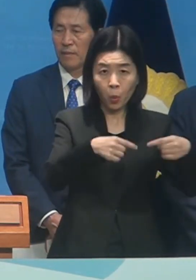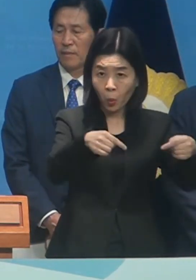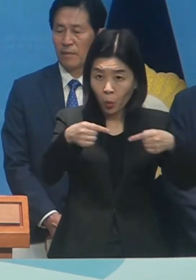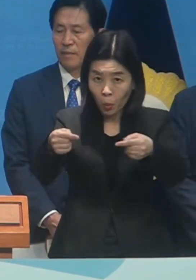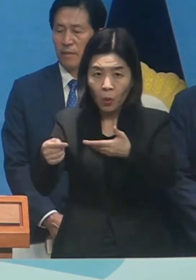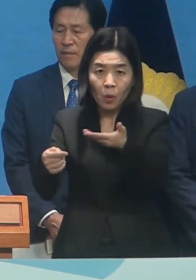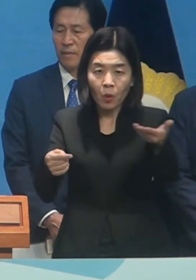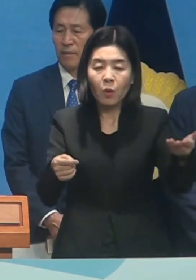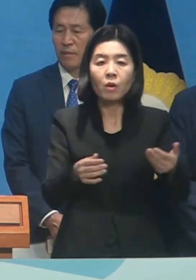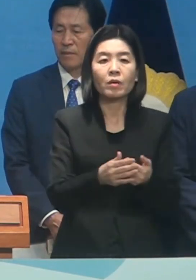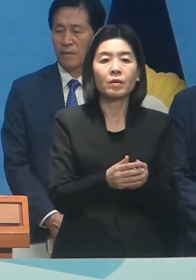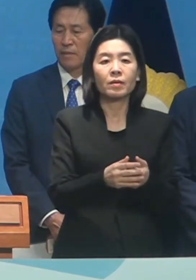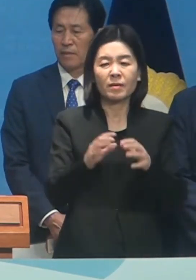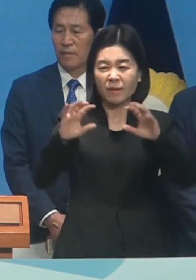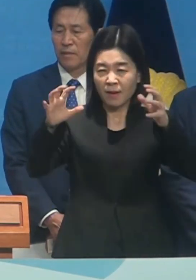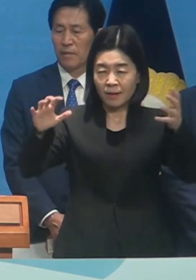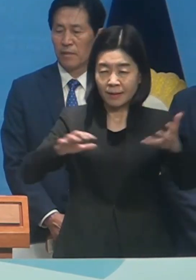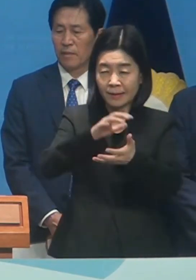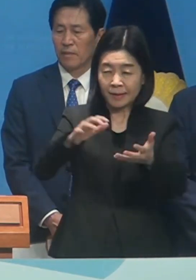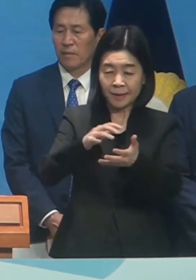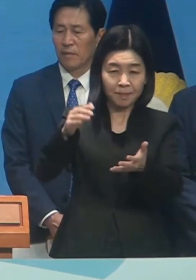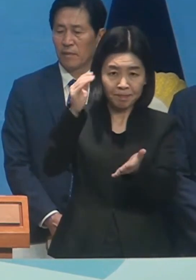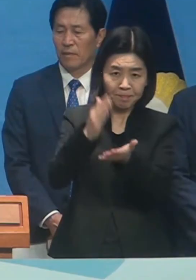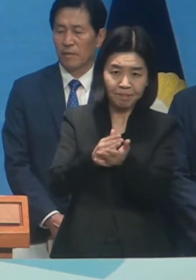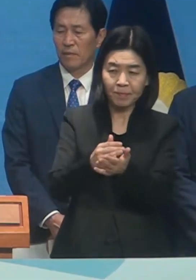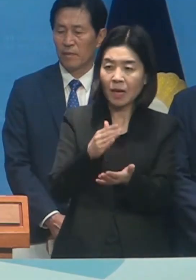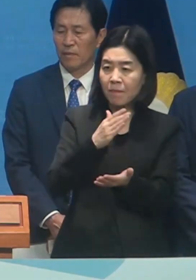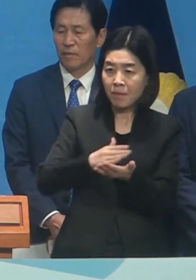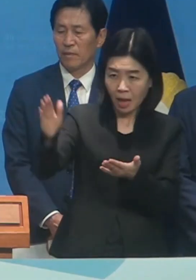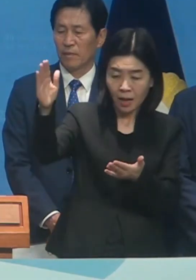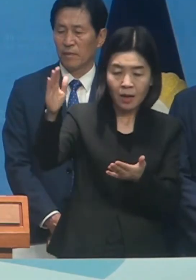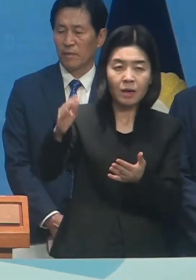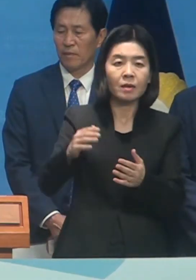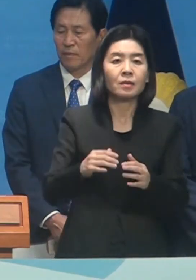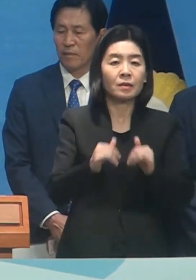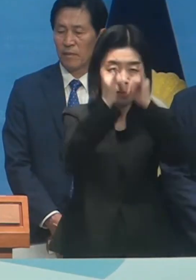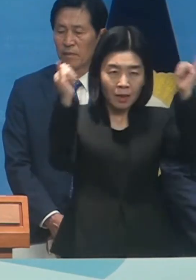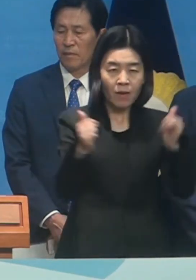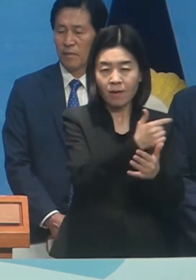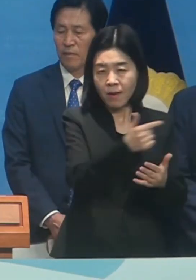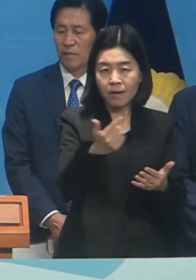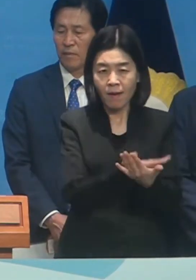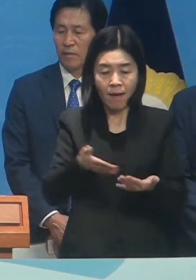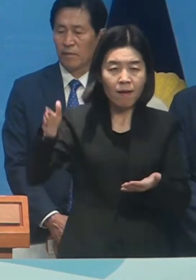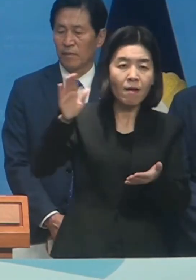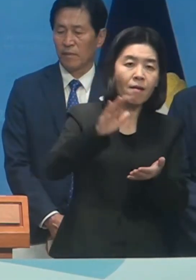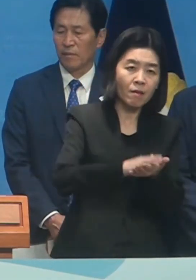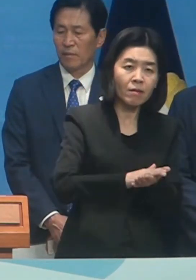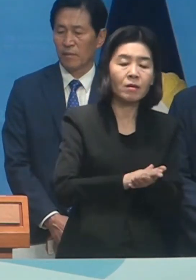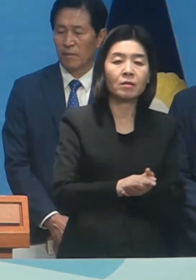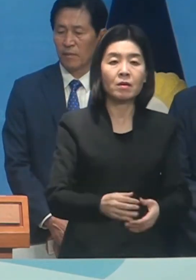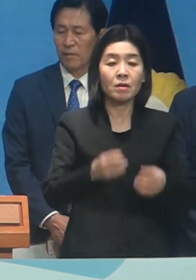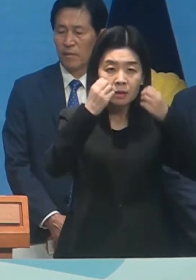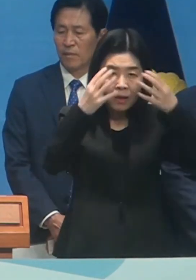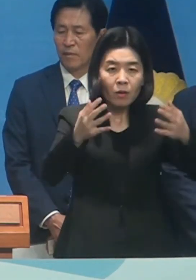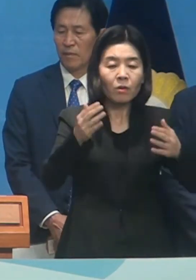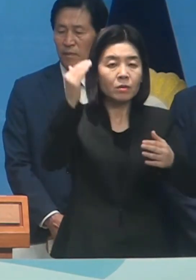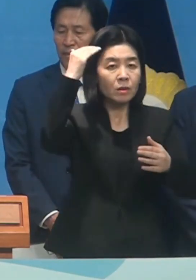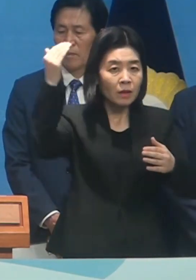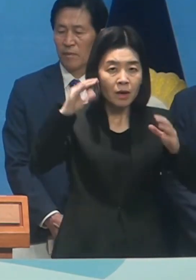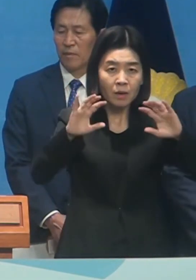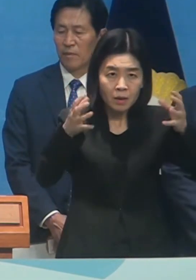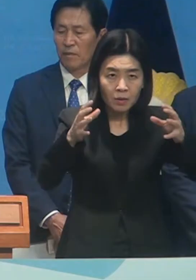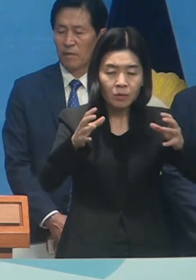내란 세력을 척결하고 사회 개혁을 이루어가지고 정말 새로운 대한민국, 진짜